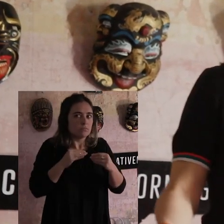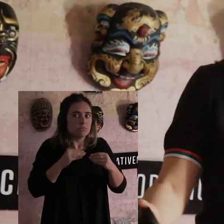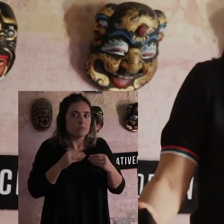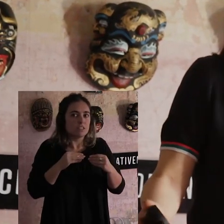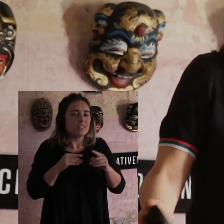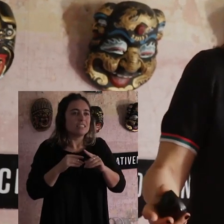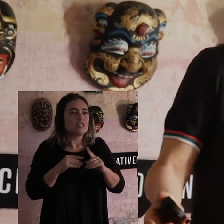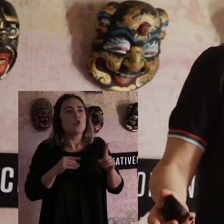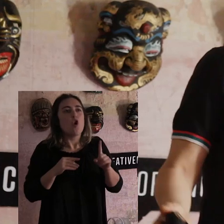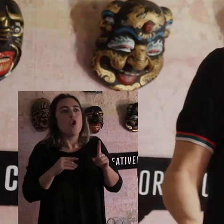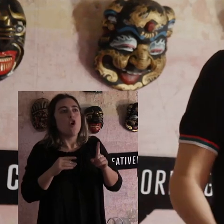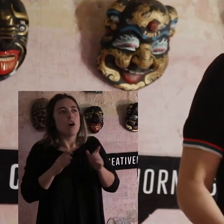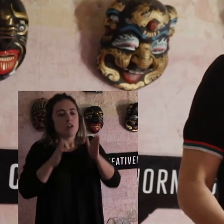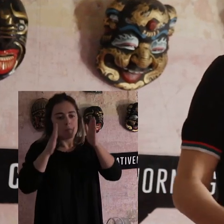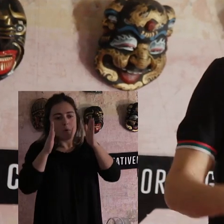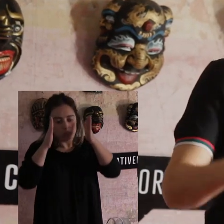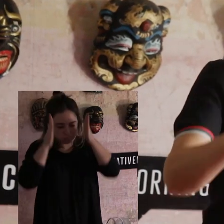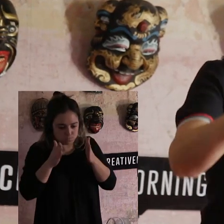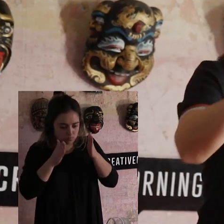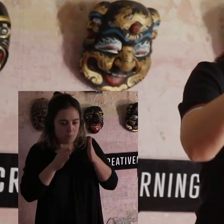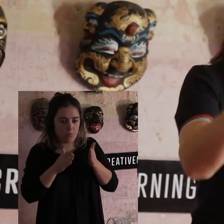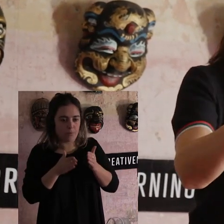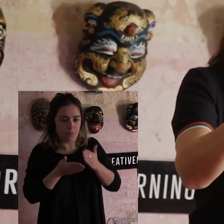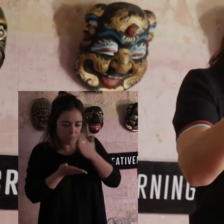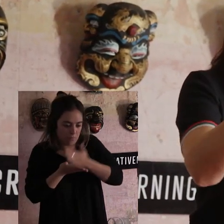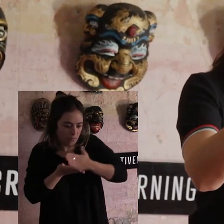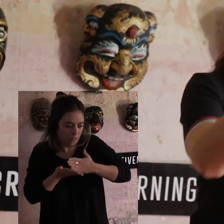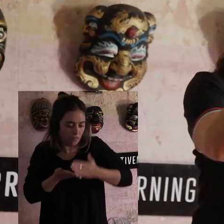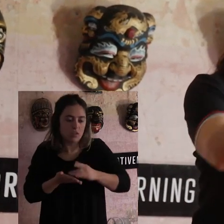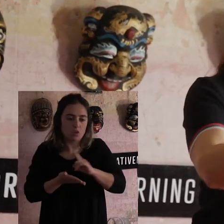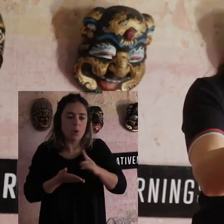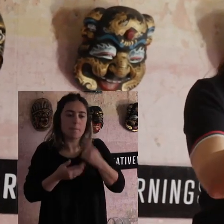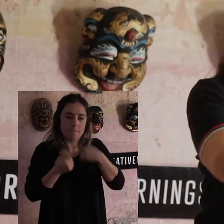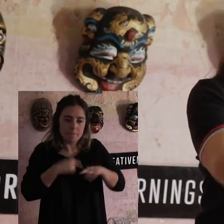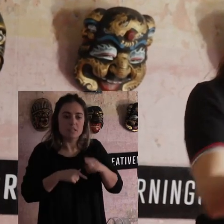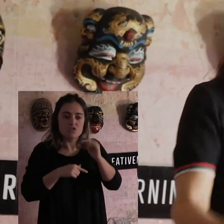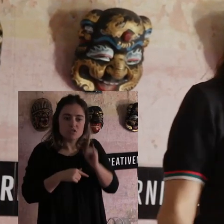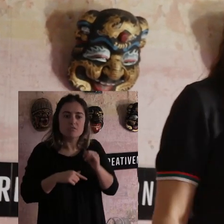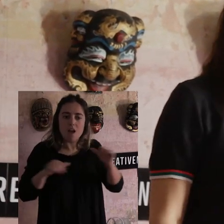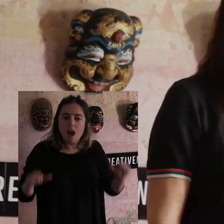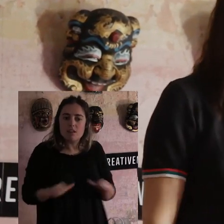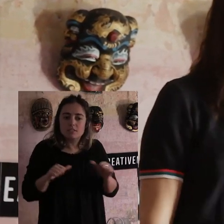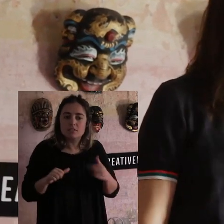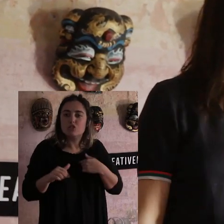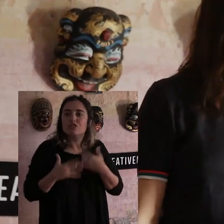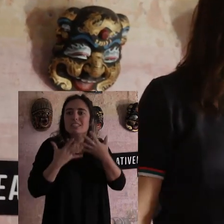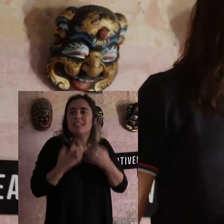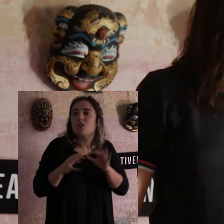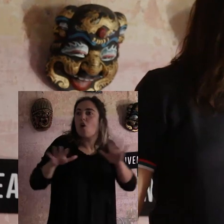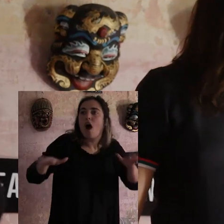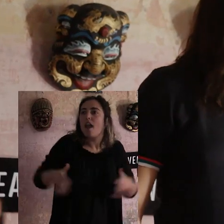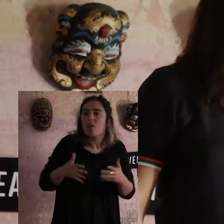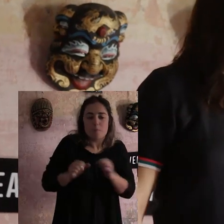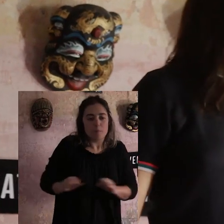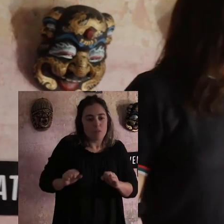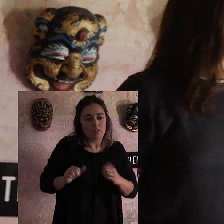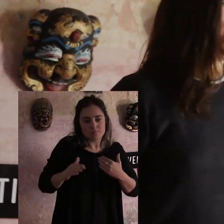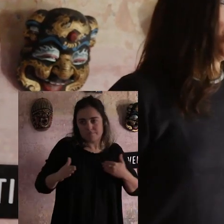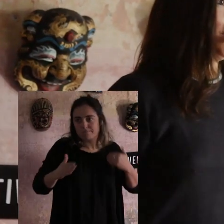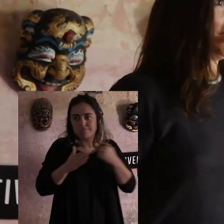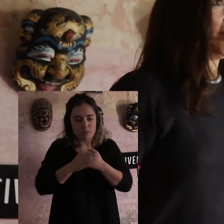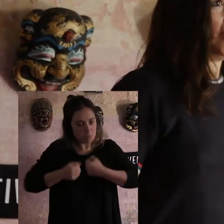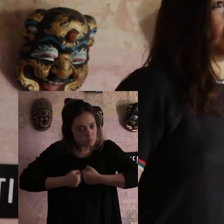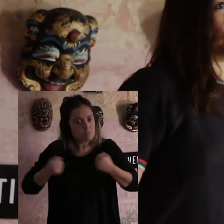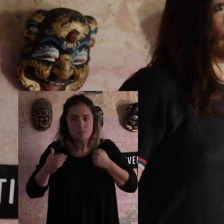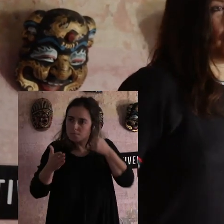No sé si es una estructura o qué, o sea, es hacer lo que querés que pase, o sea, lo que a veces uno... Por ejemplo,